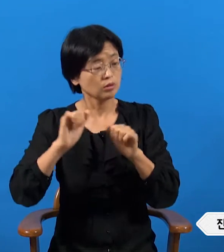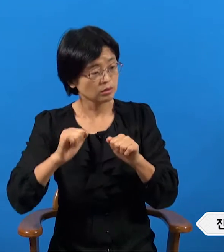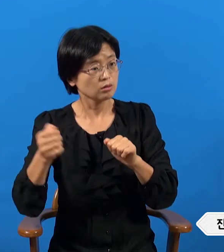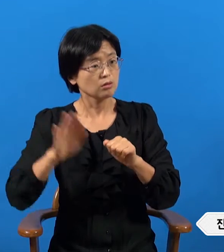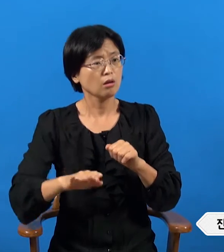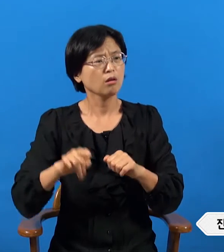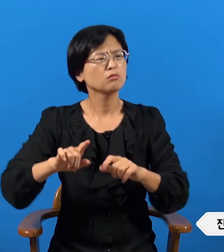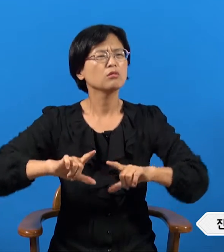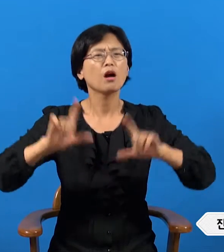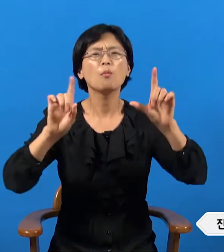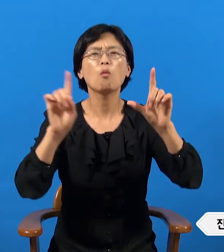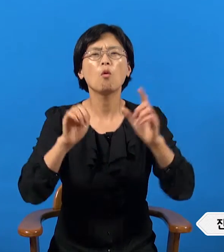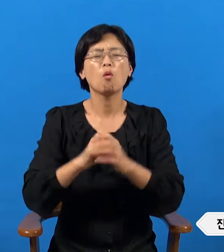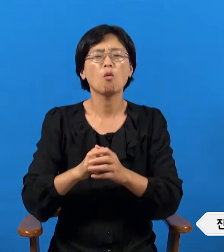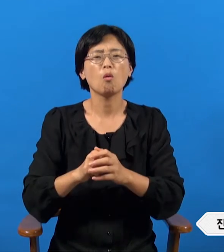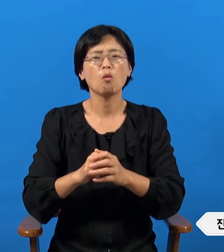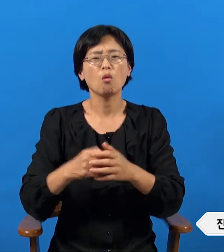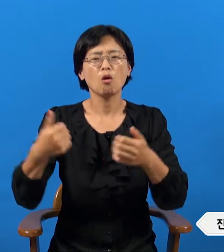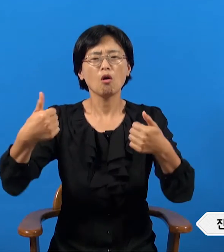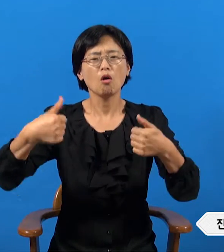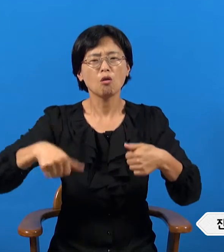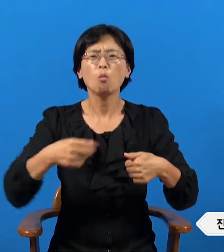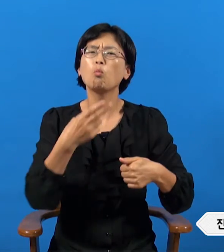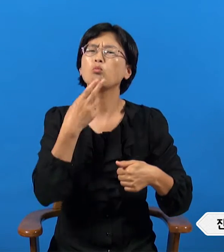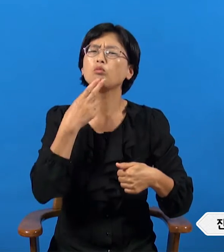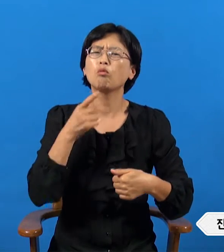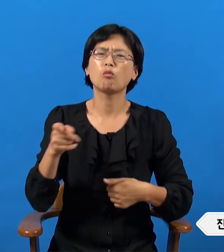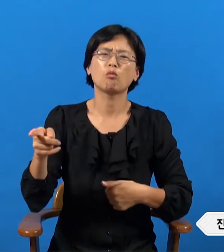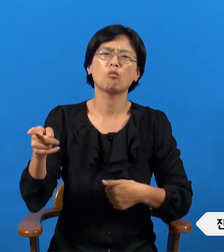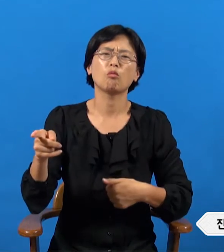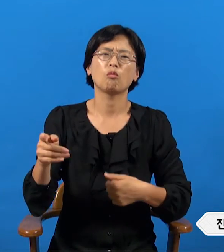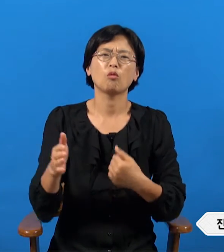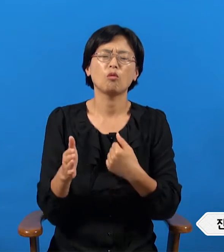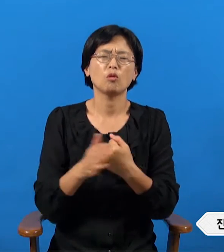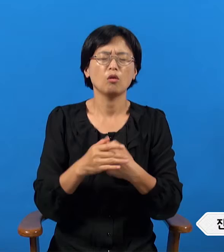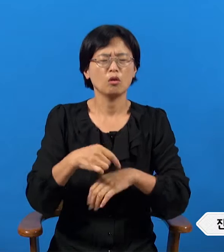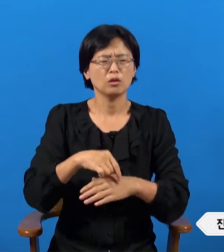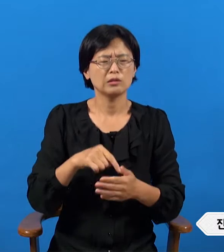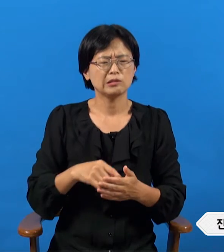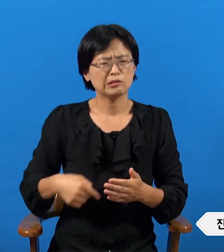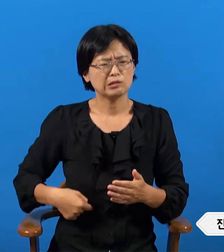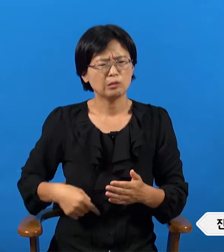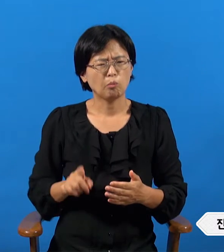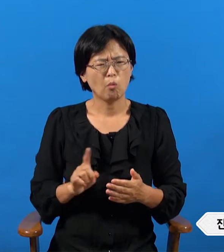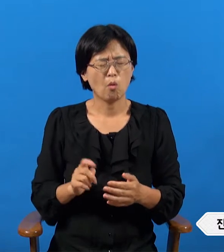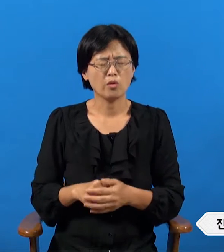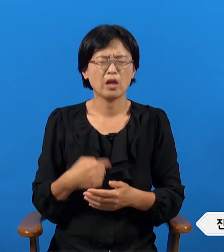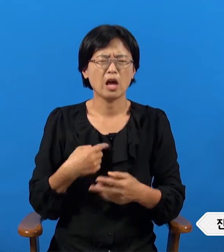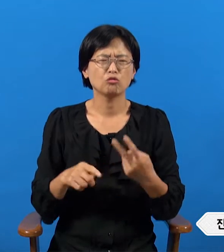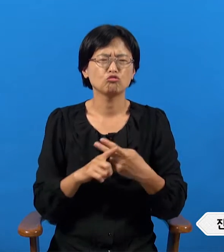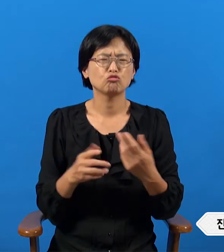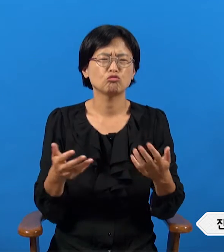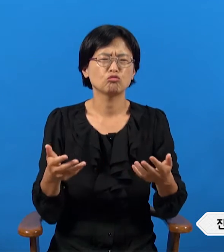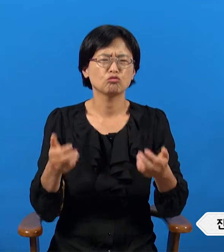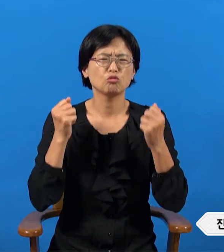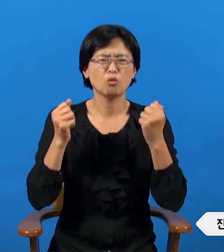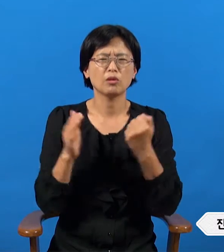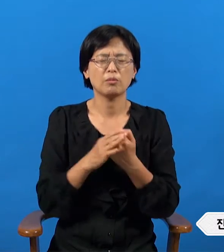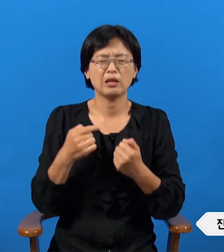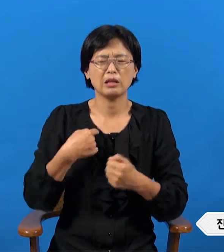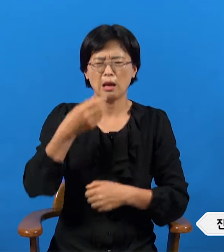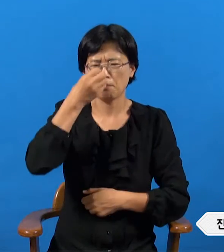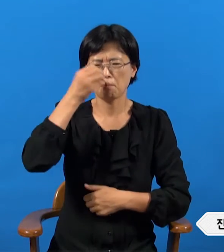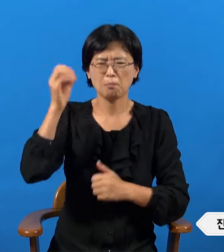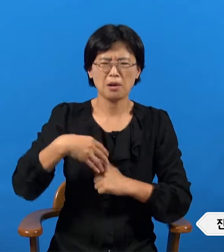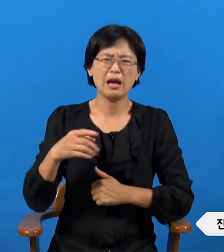관리 아저씨가 그날따라 인사를 받지 않습니다. 속으로 생각하기를 내가 중졸이기 때문에